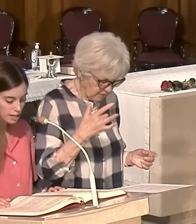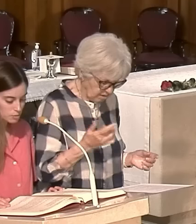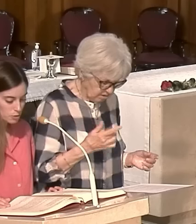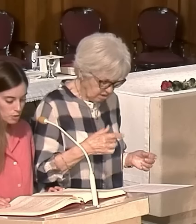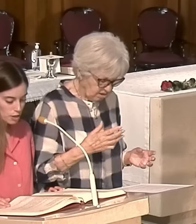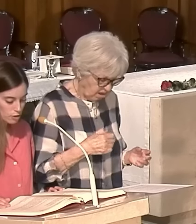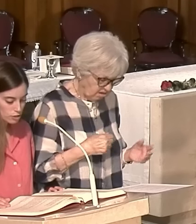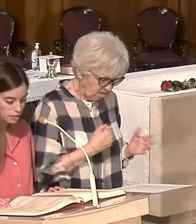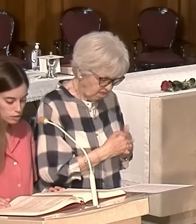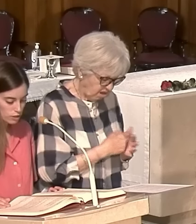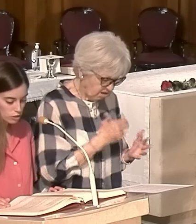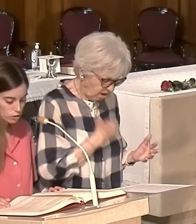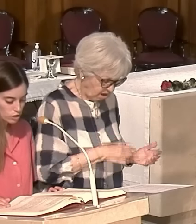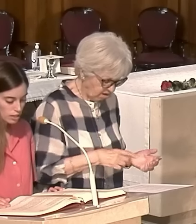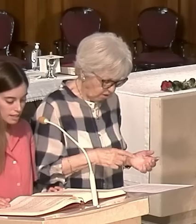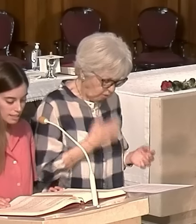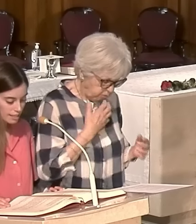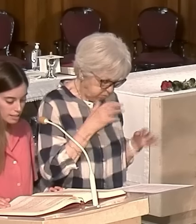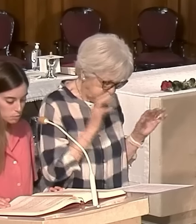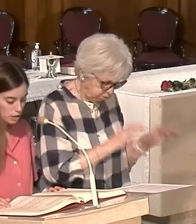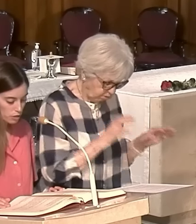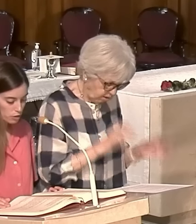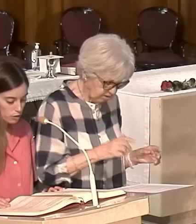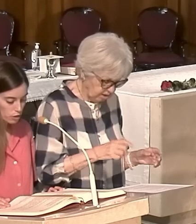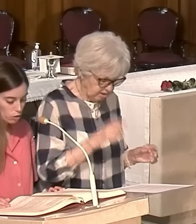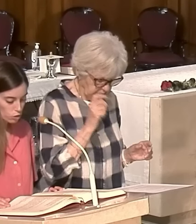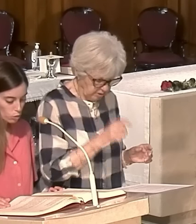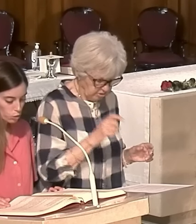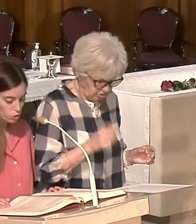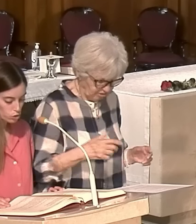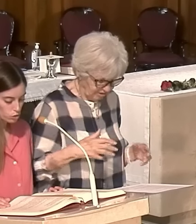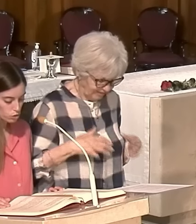del sarcasmo de los satisfechos, del desprecio de los orgullosos.